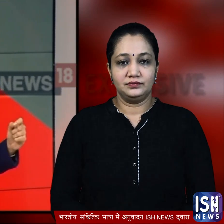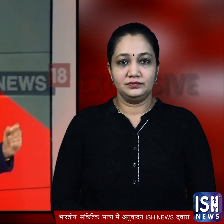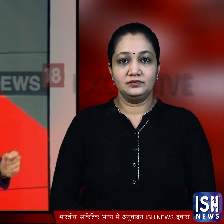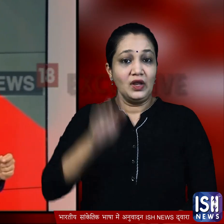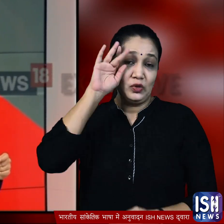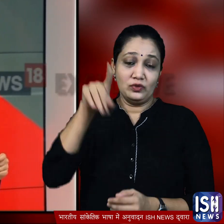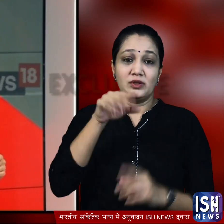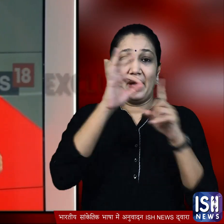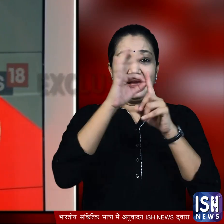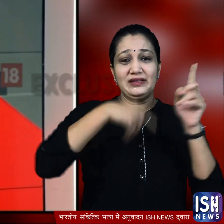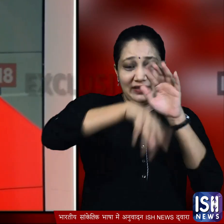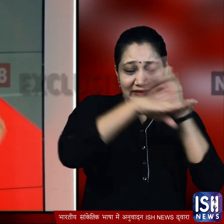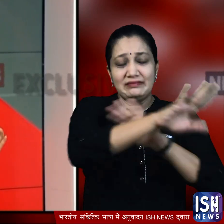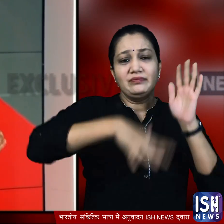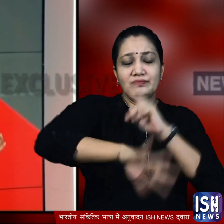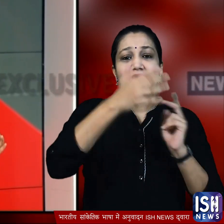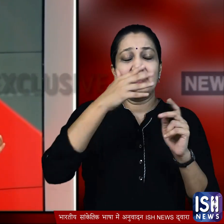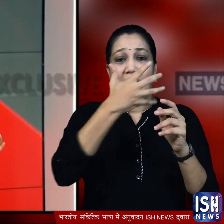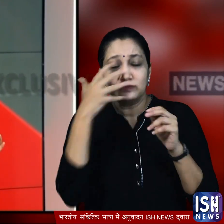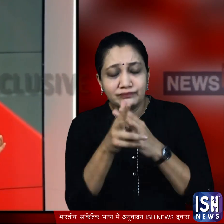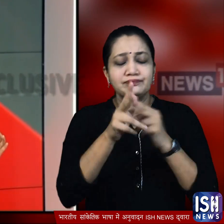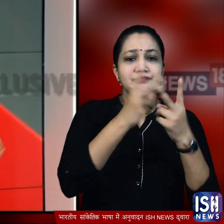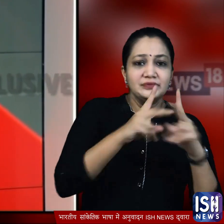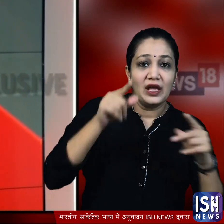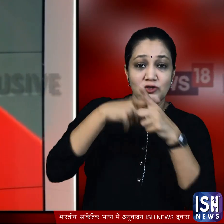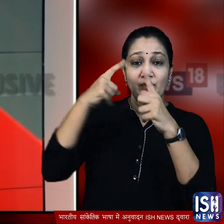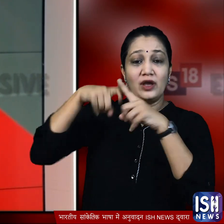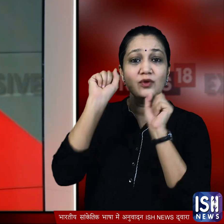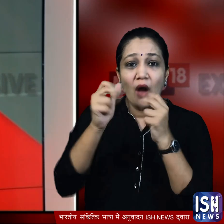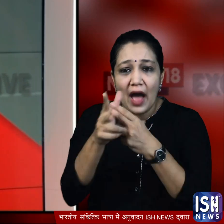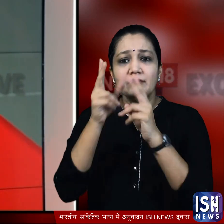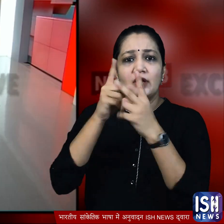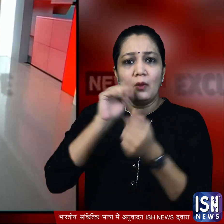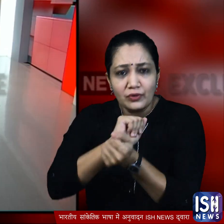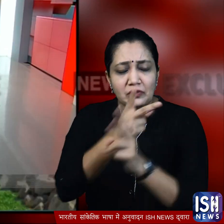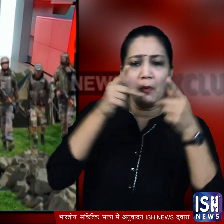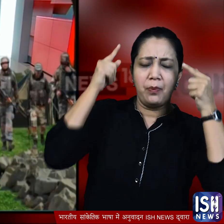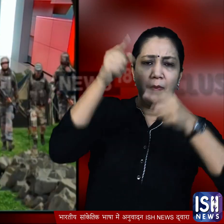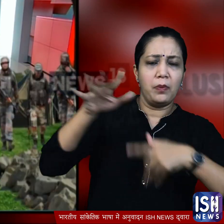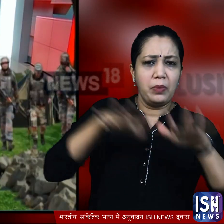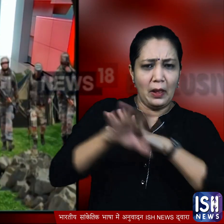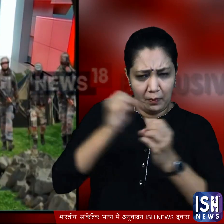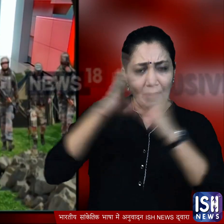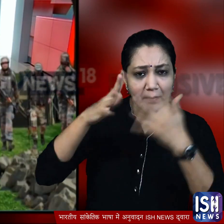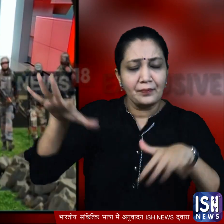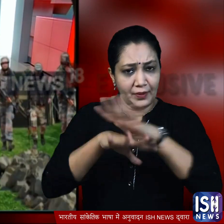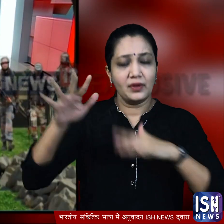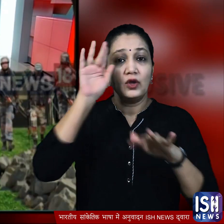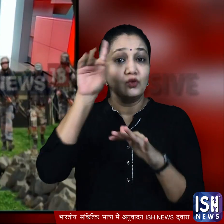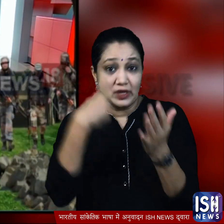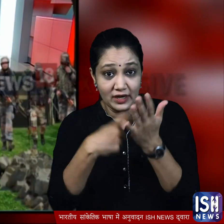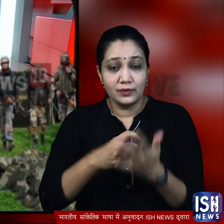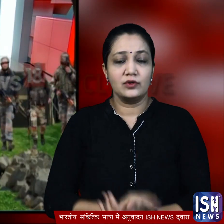में सुरक्षा बल को निशाना बनाने के लिए नई साजिश रच रहे हैं। न्यूज़ 18 के नीतीश कुमार की रिपोर्ट है कि पाकिस्तान में मौजूद